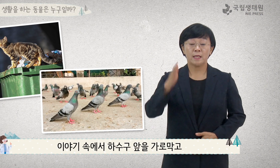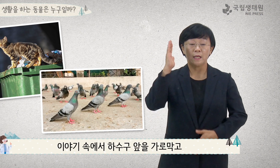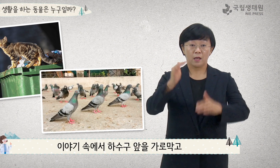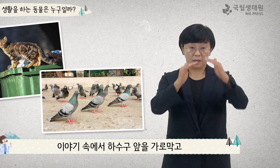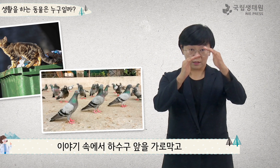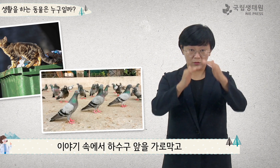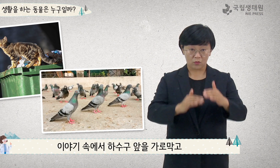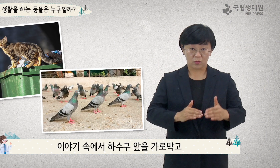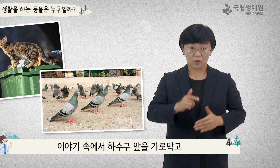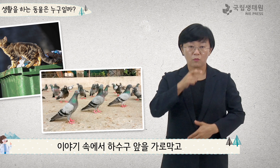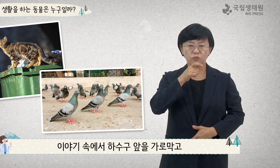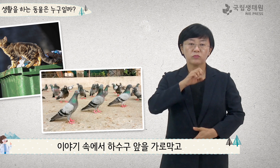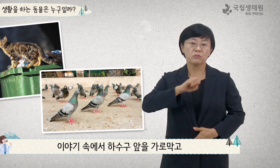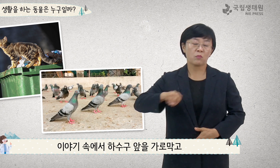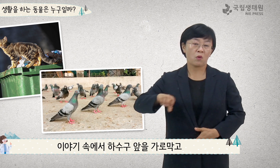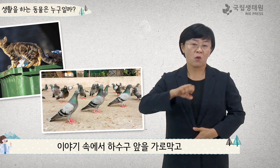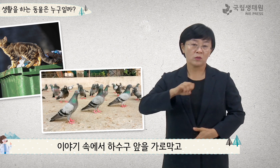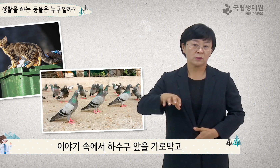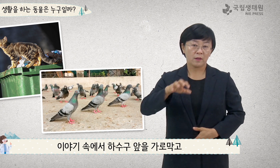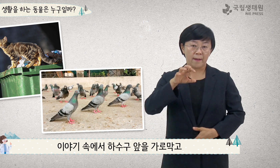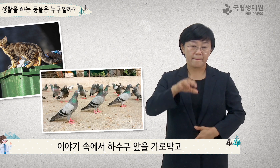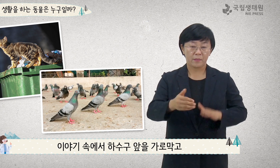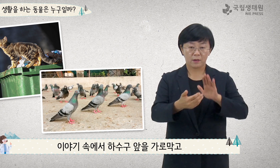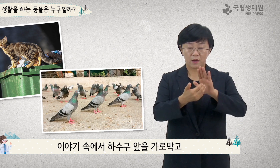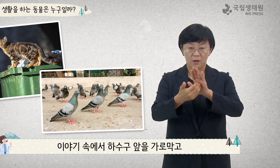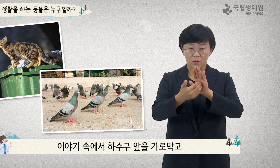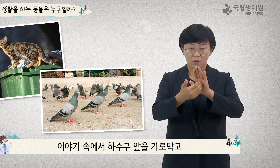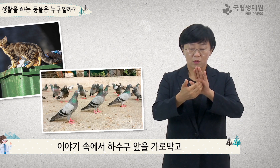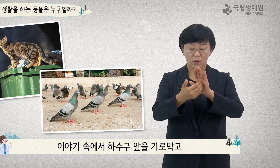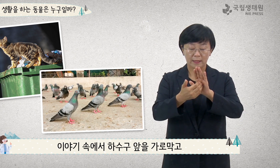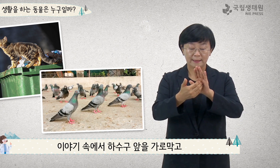이야기 속에서 하수구 앞을 가로막고